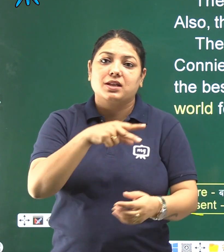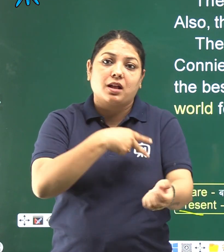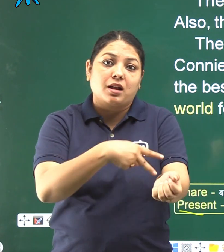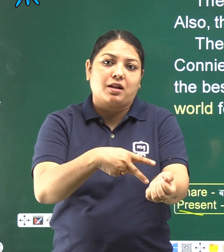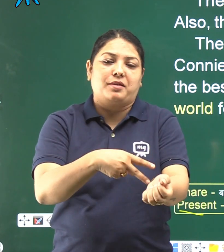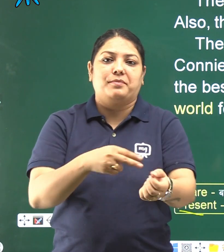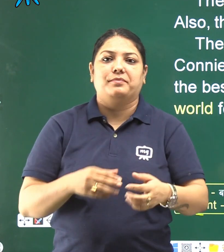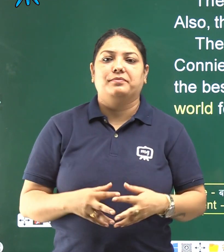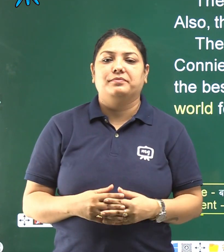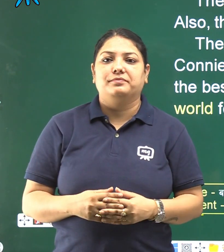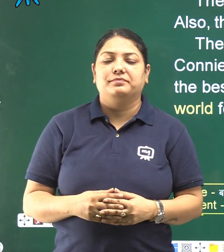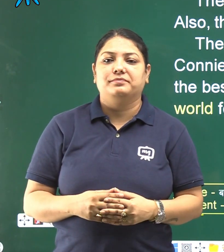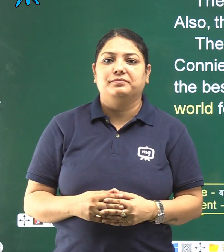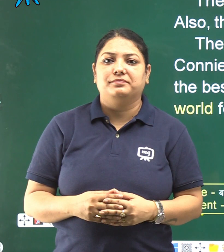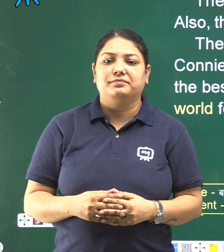था,